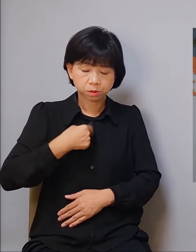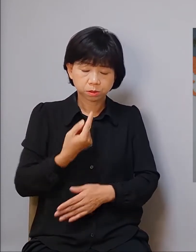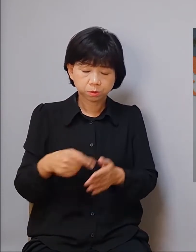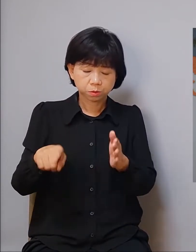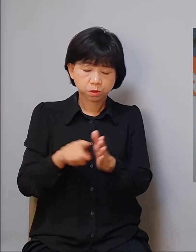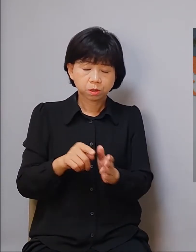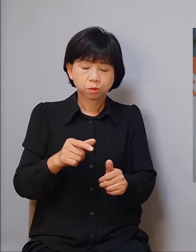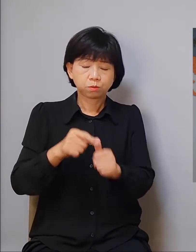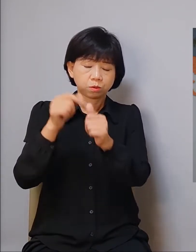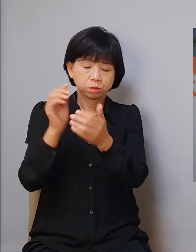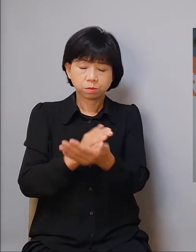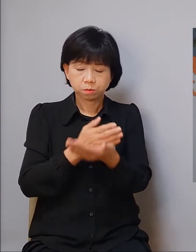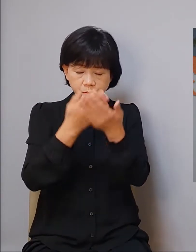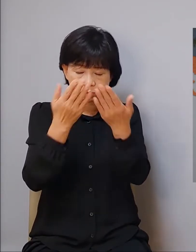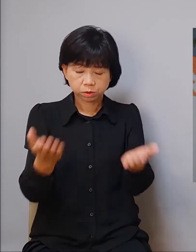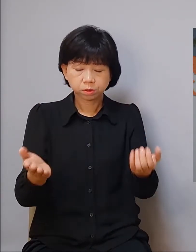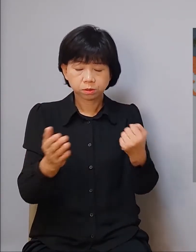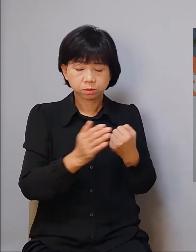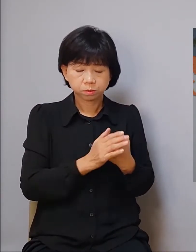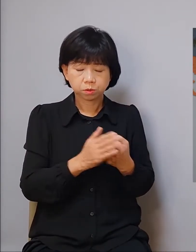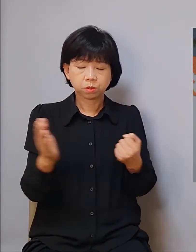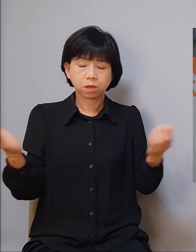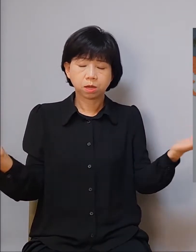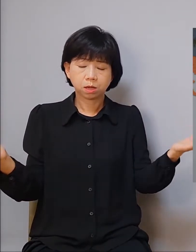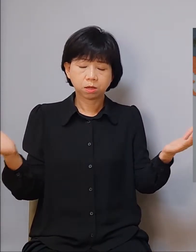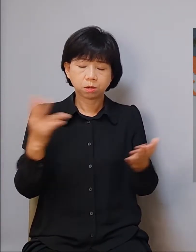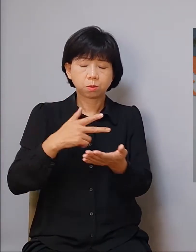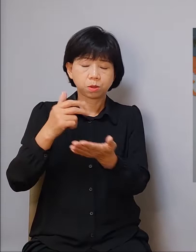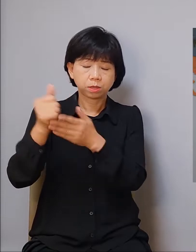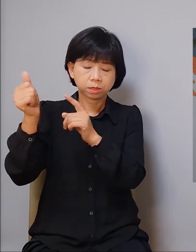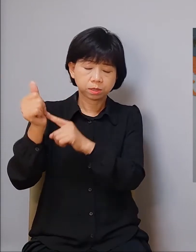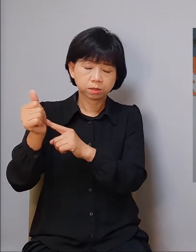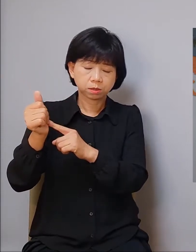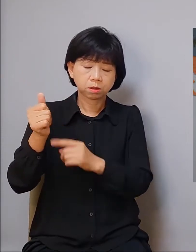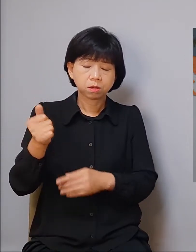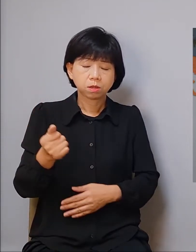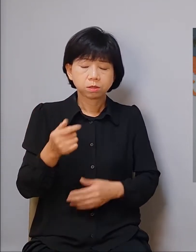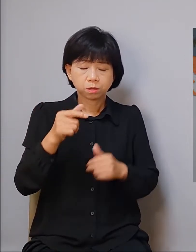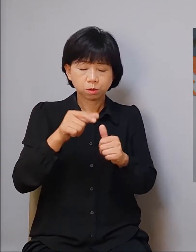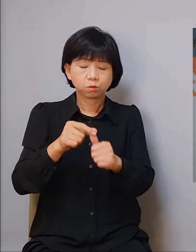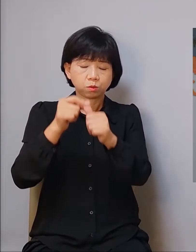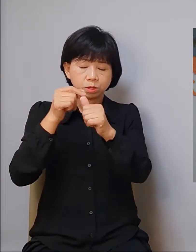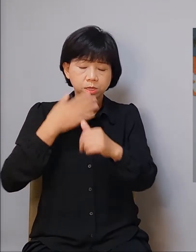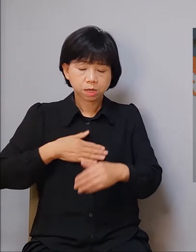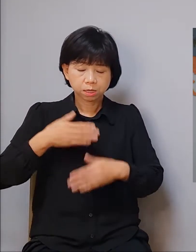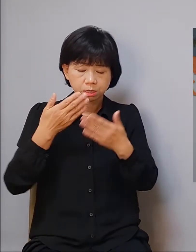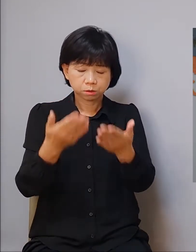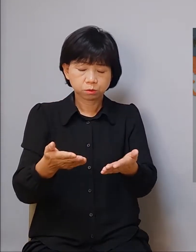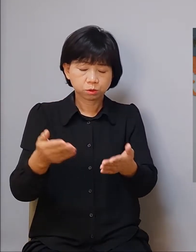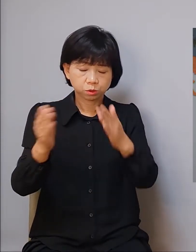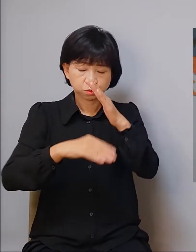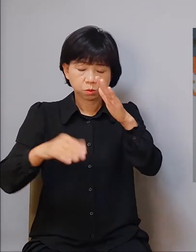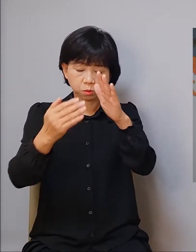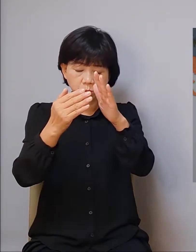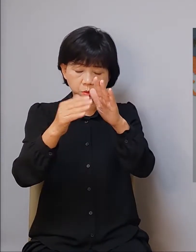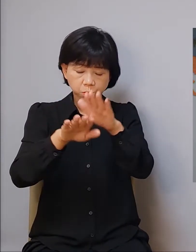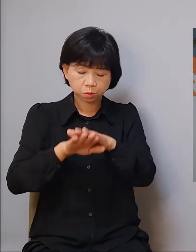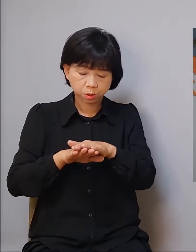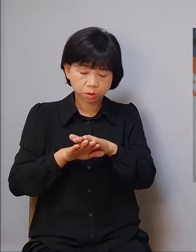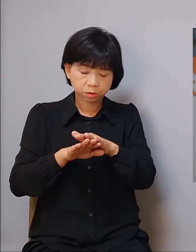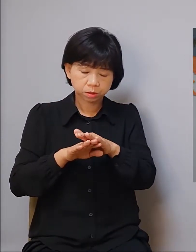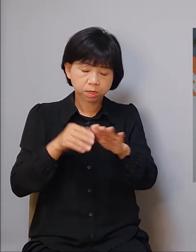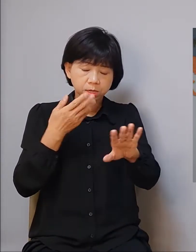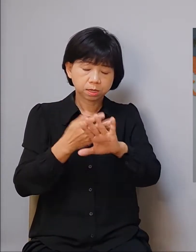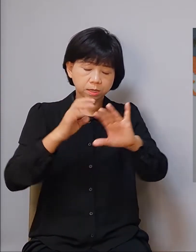위하여 구원을 베푸셨음이로다. 여호와께서 그의 구원을 알게 하시며 그의 공의를 문나라의